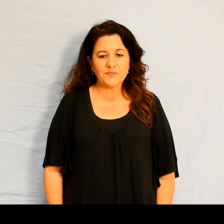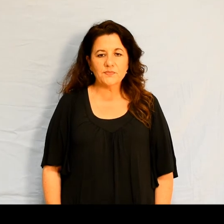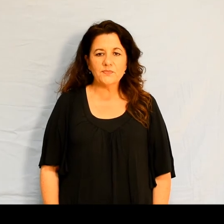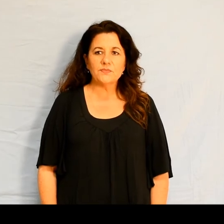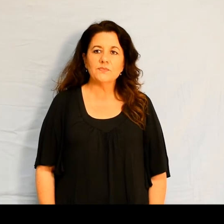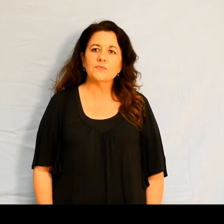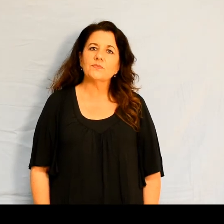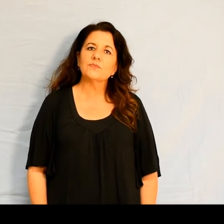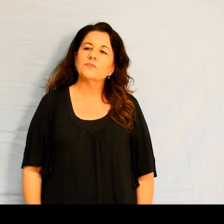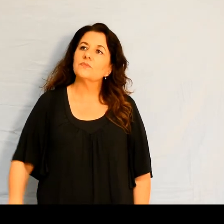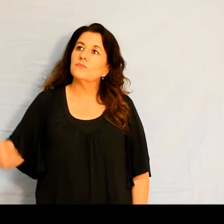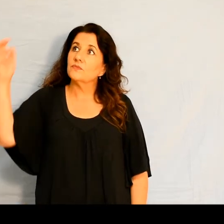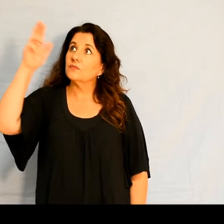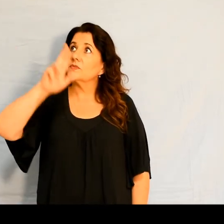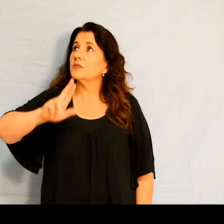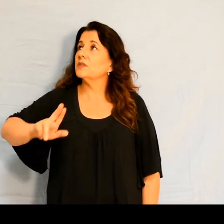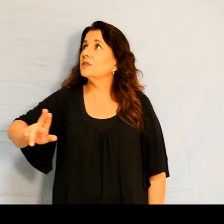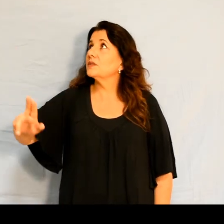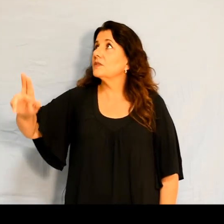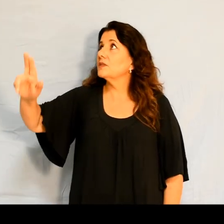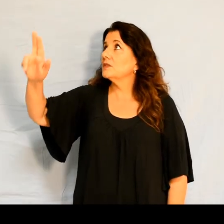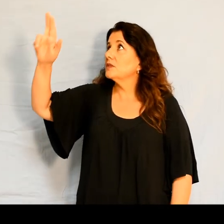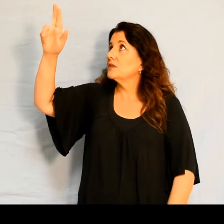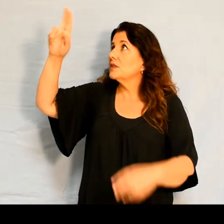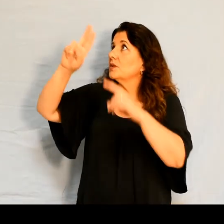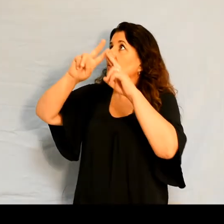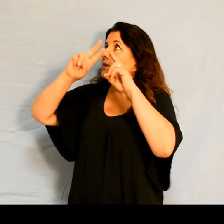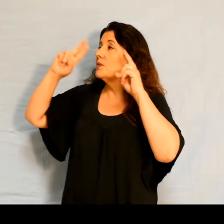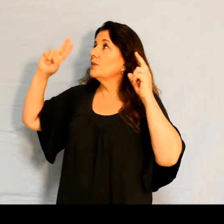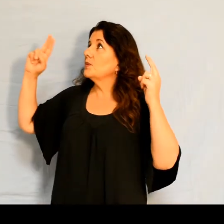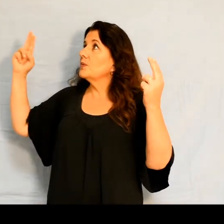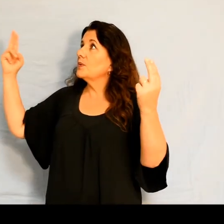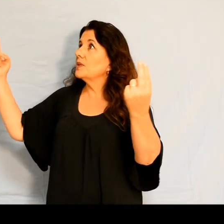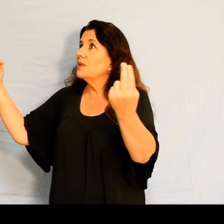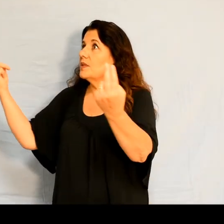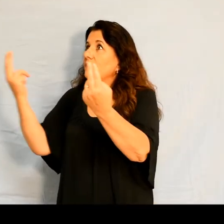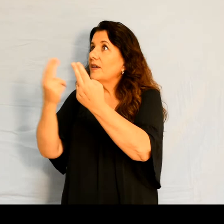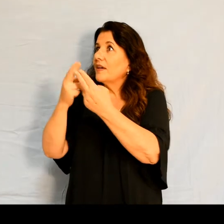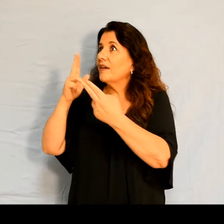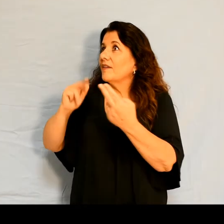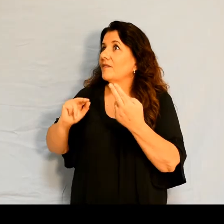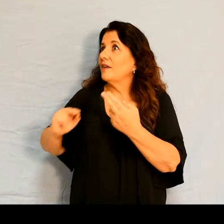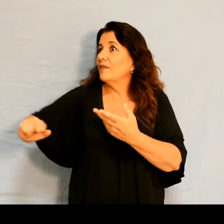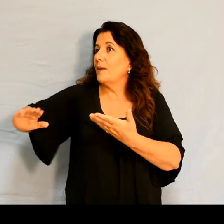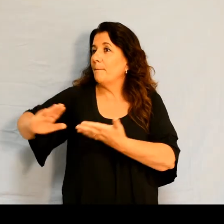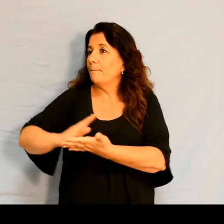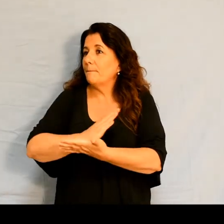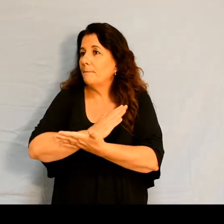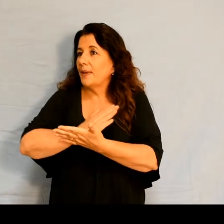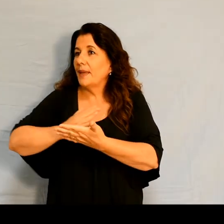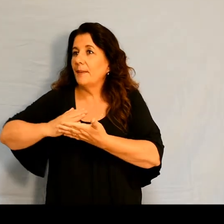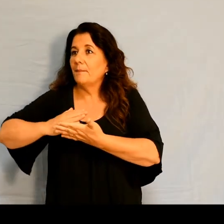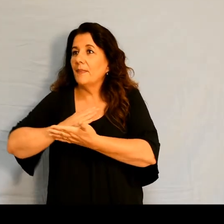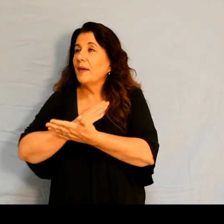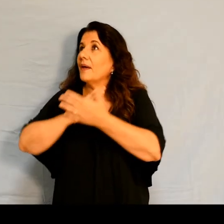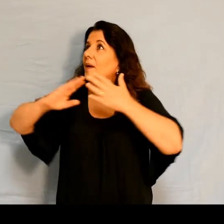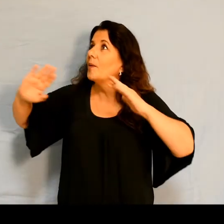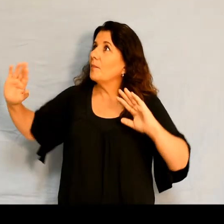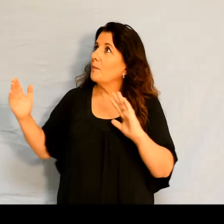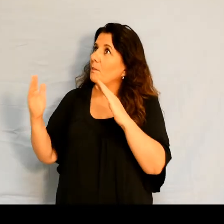Le Seigneur de l'univers préparera pour tous les peuples, sur sa montagne, un